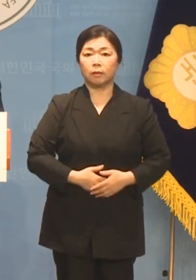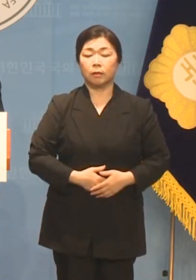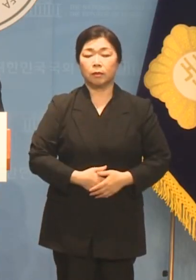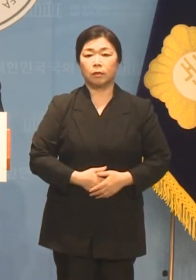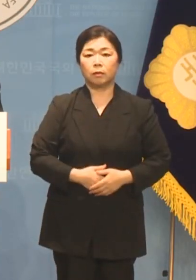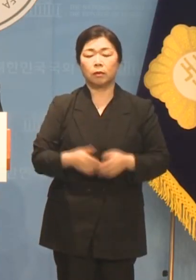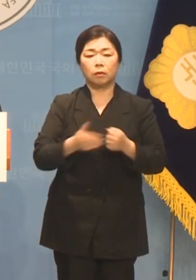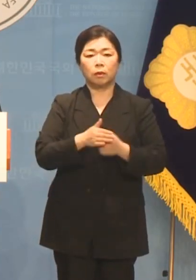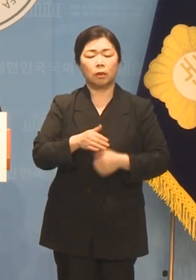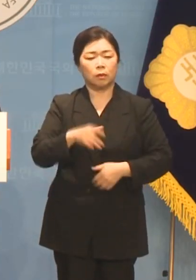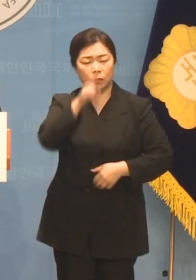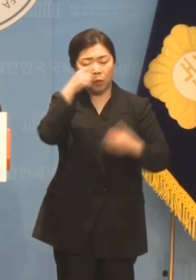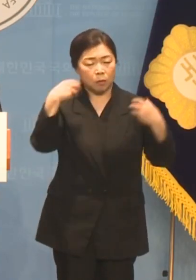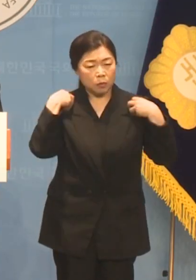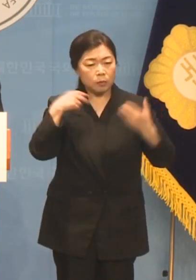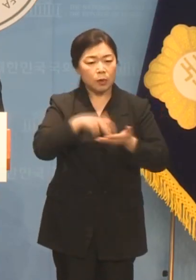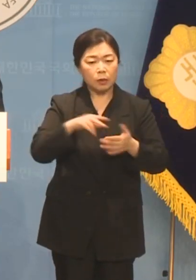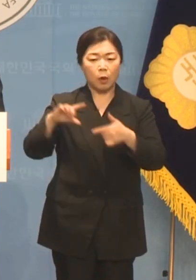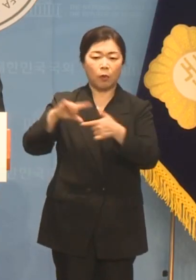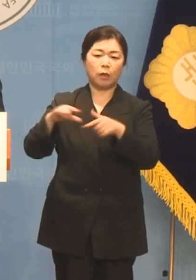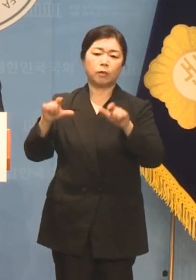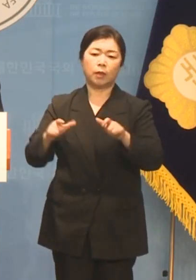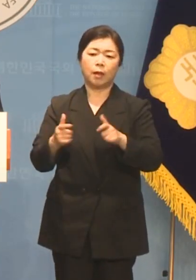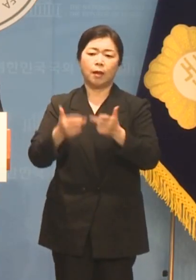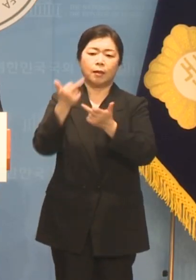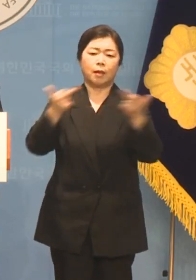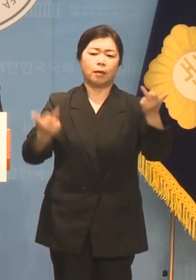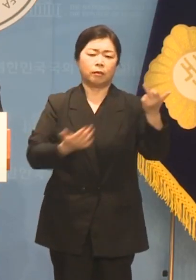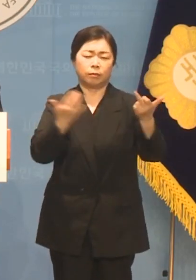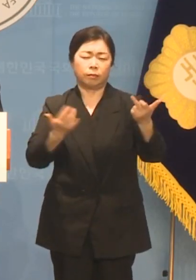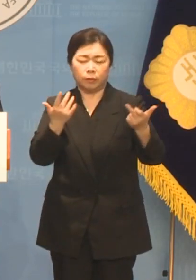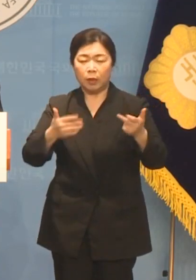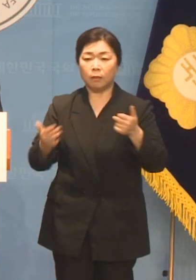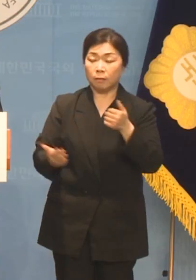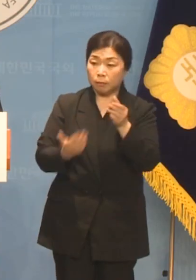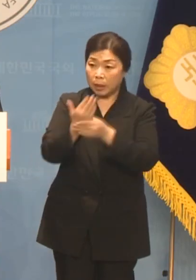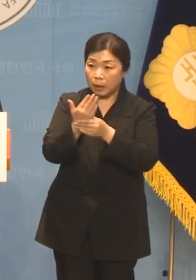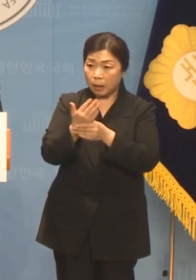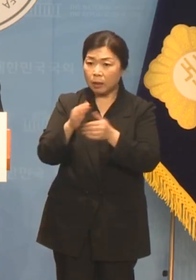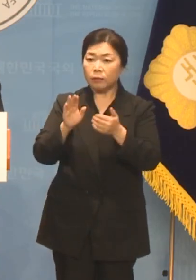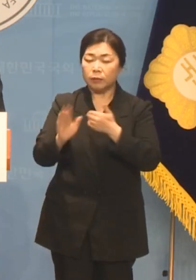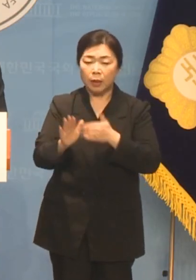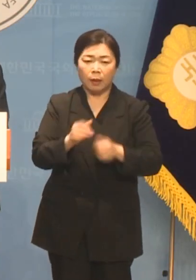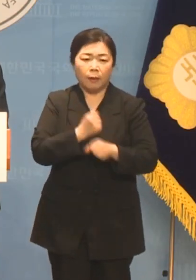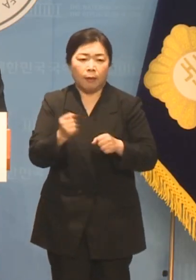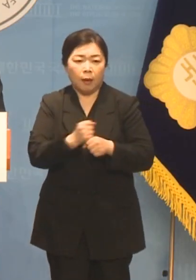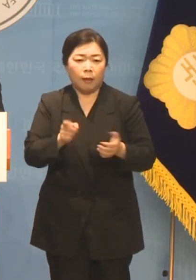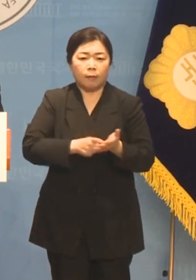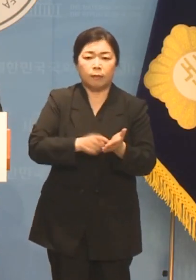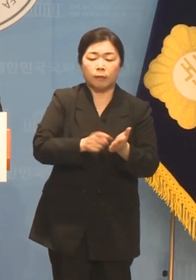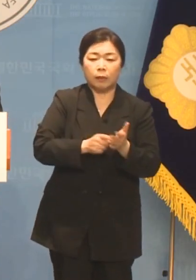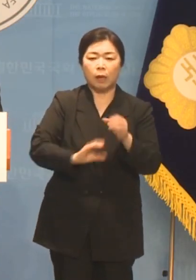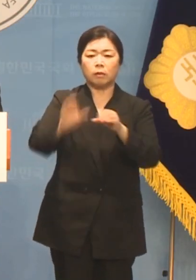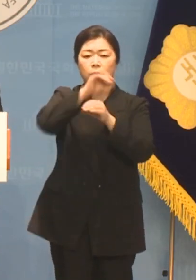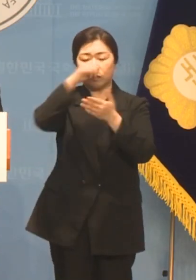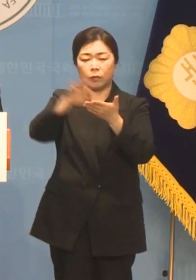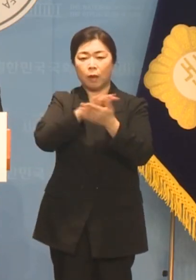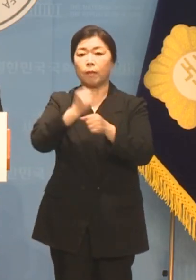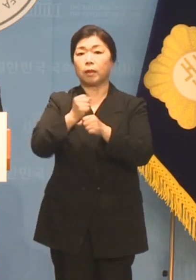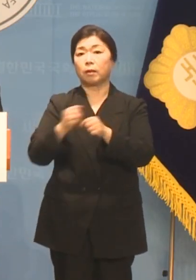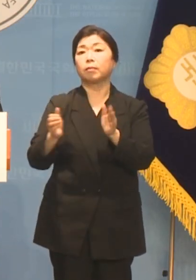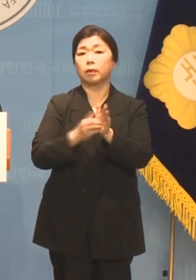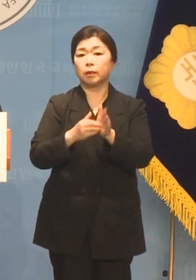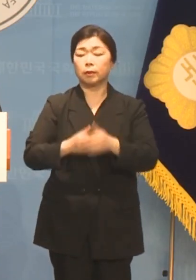그때는 길을 닫고 있던 정부가 영남 지역의 초대형 산불이란 국가 재난 사태에 직면한 뒤에야 부랴부랴 추경안을